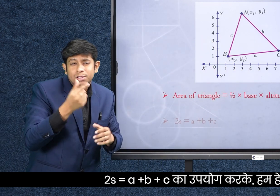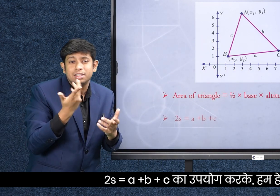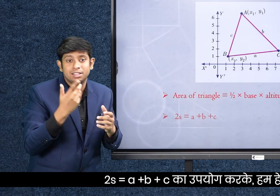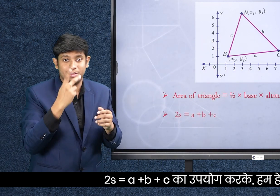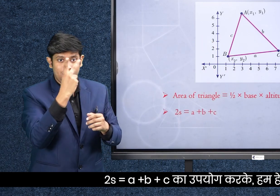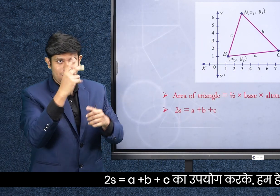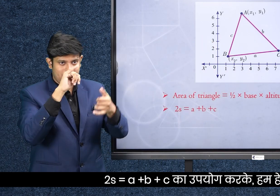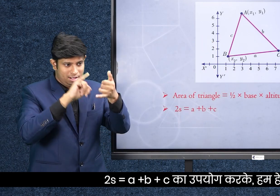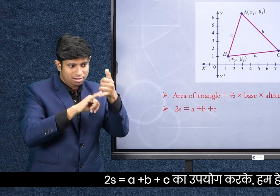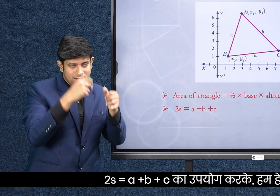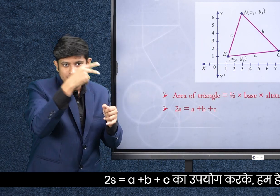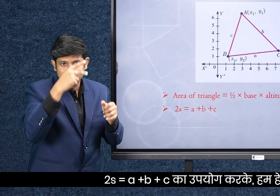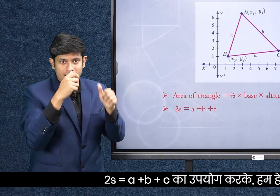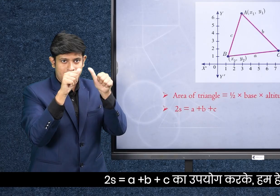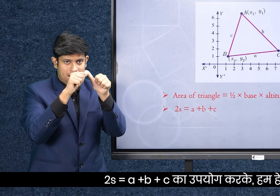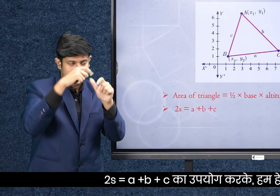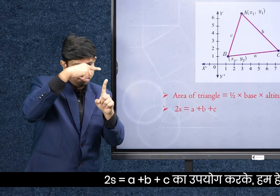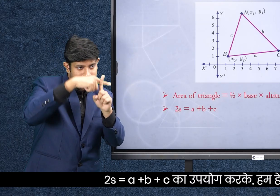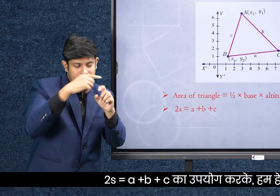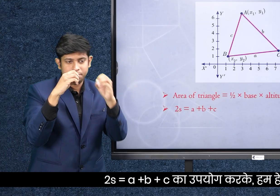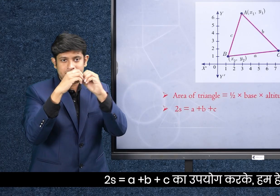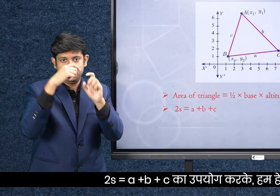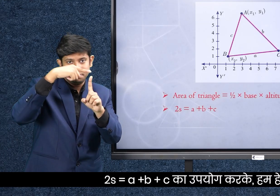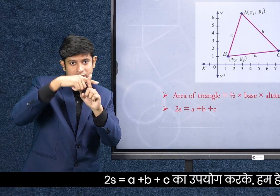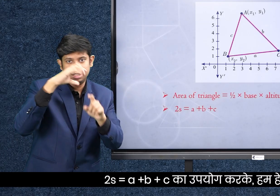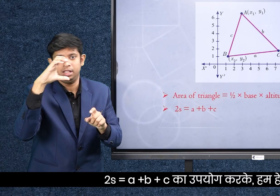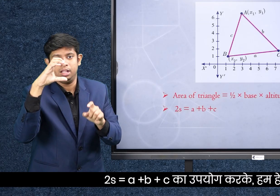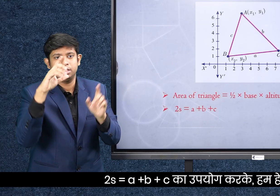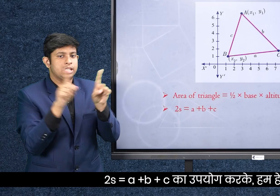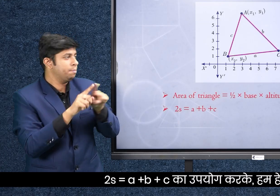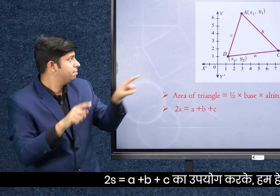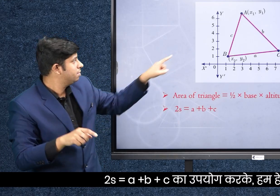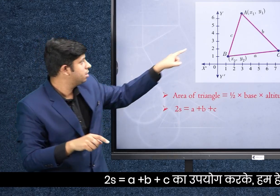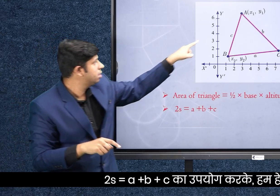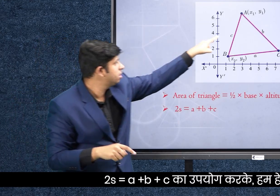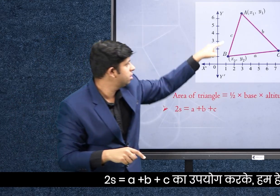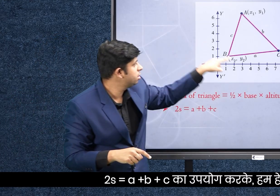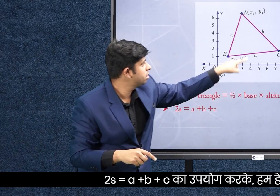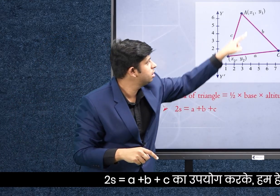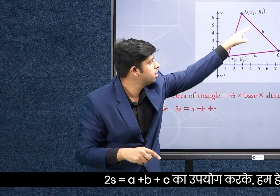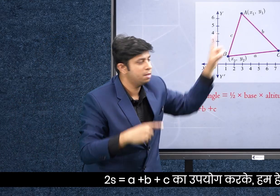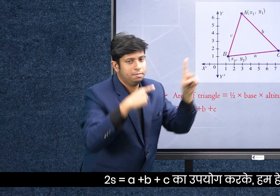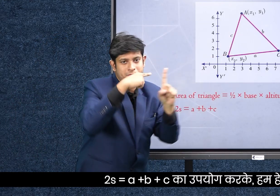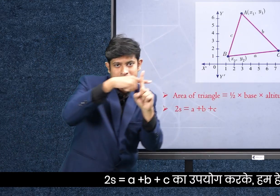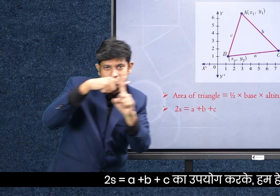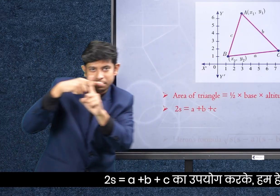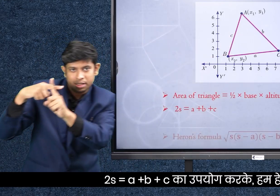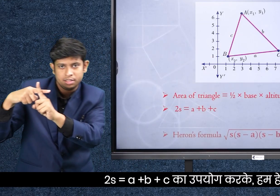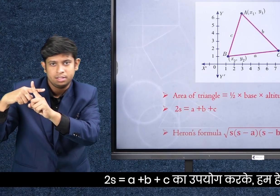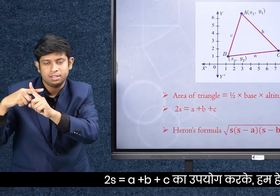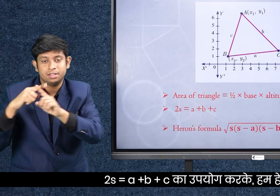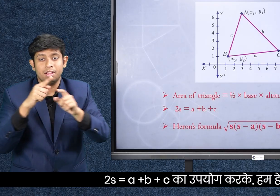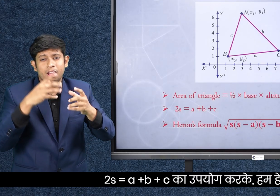2s इज इक्वल स्मॉल a प्लस स्मॉल b प्लस स्मॉल c का उपयोग करके हम हेराना का सूत्र